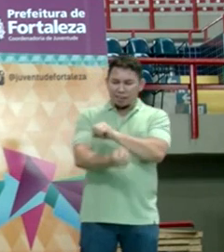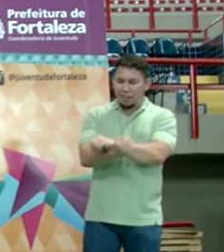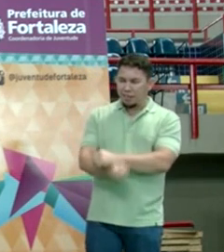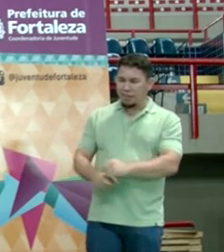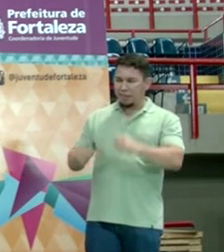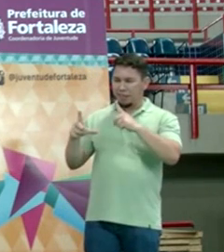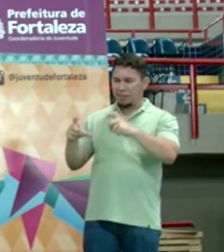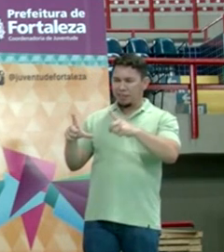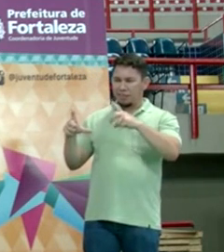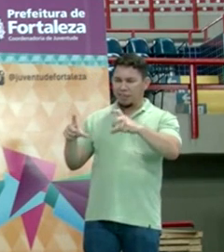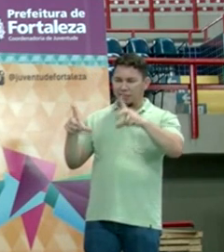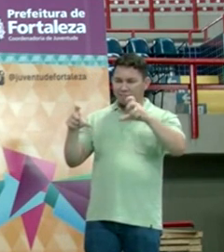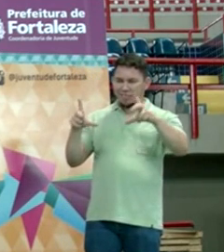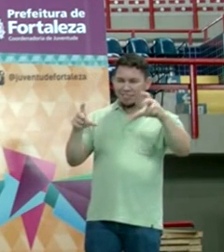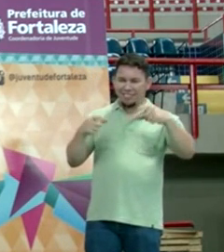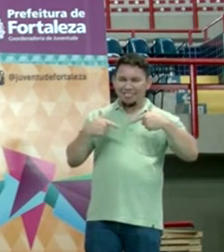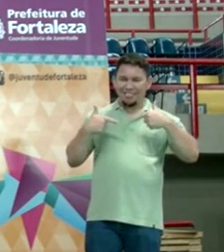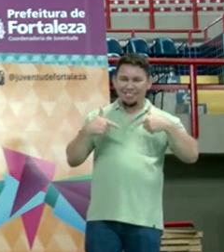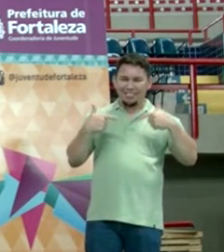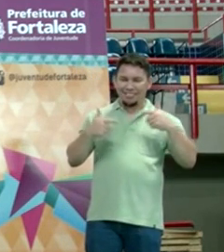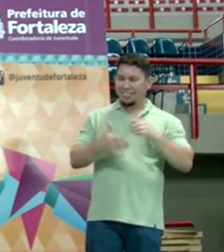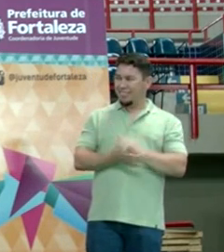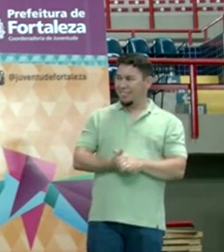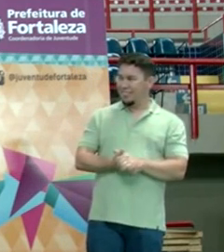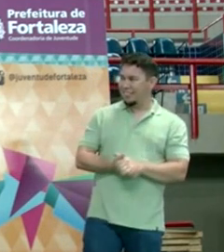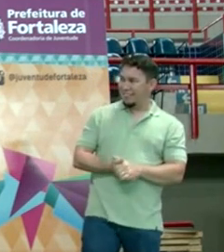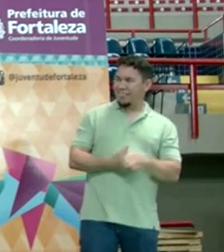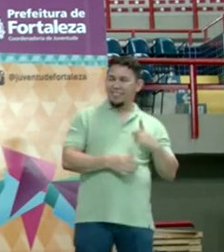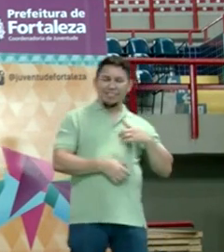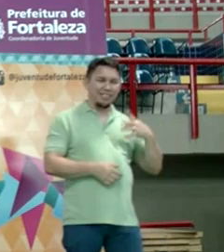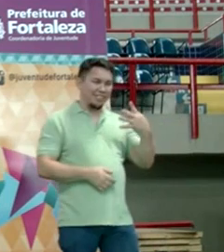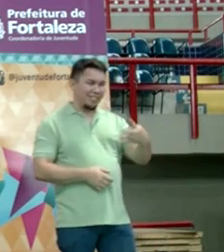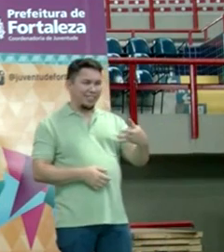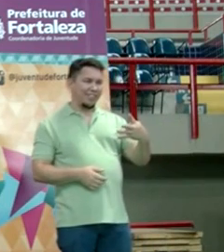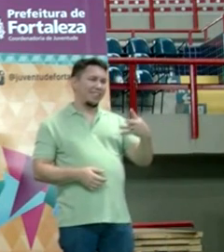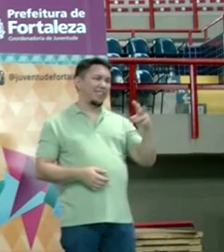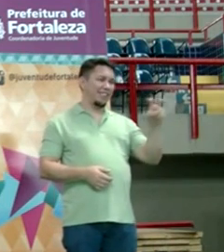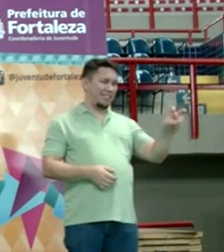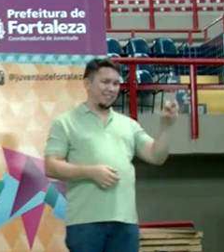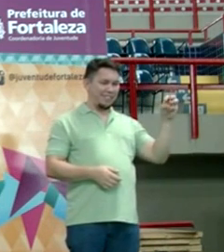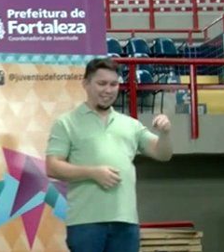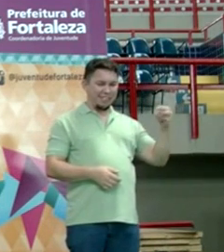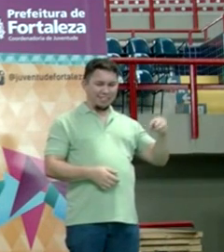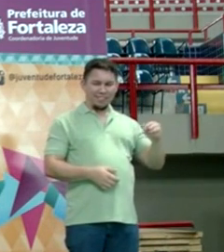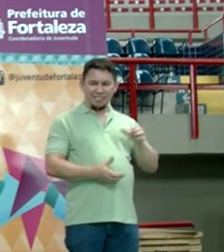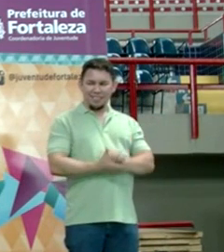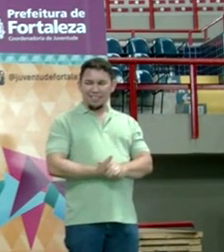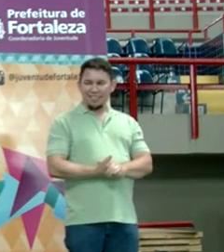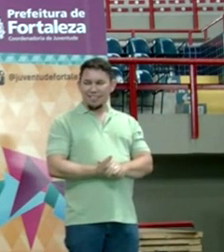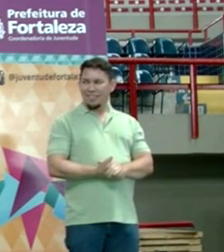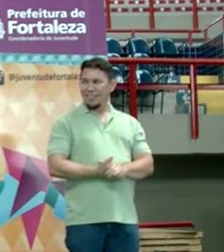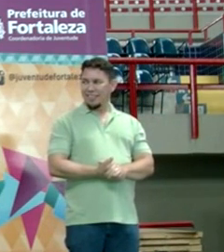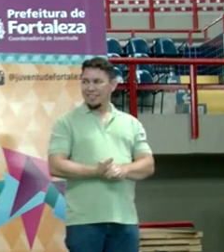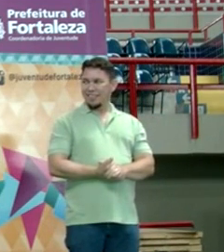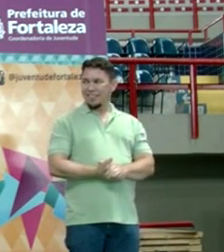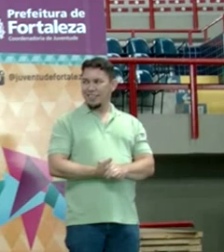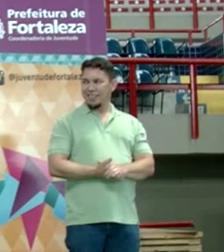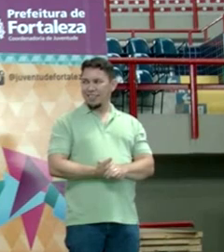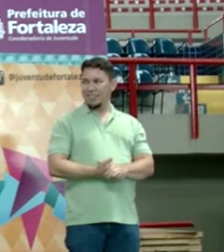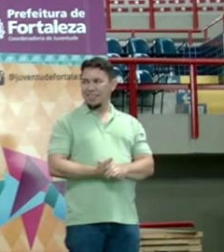foto. Por isso que você vê a cara dos noivos feliz. Eles já estão há 45 minutos tirando a foto. segurando o braço aqui, que não pode cortar o